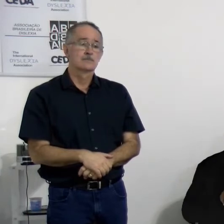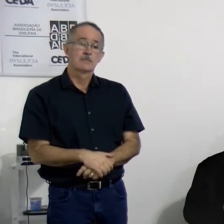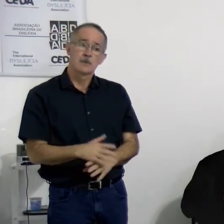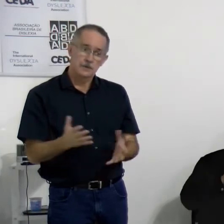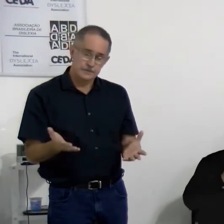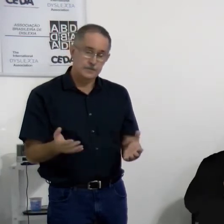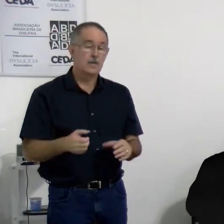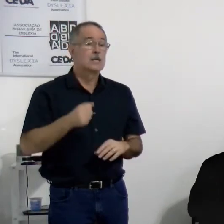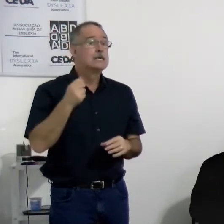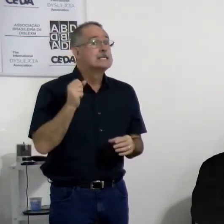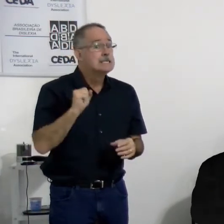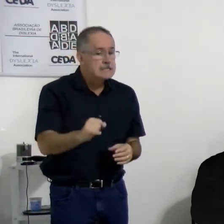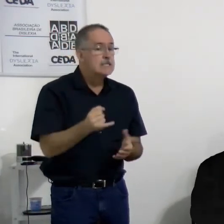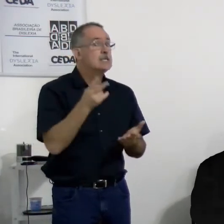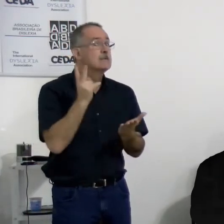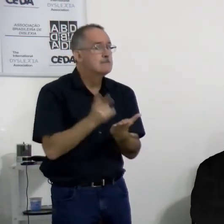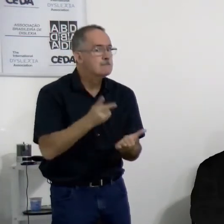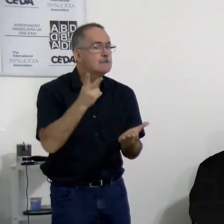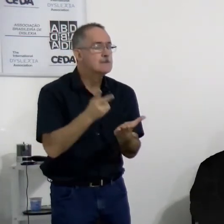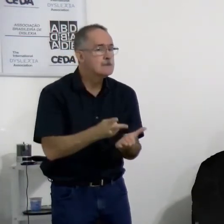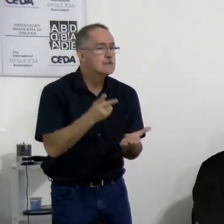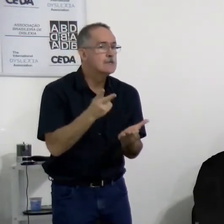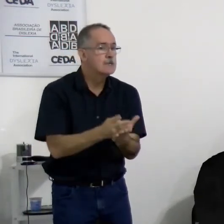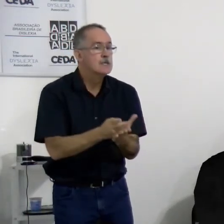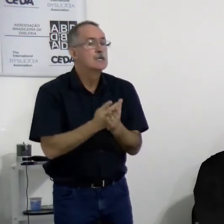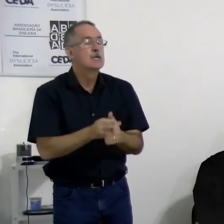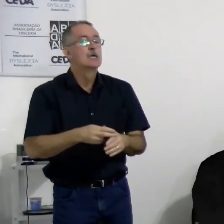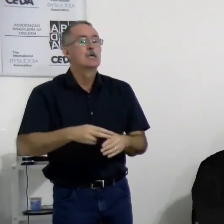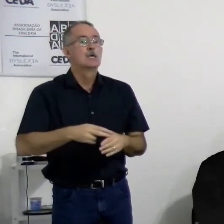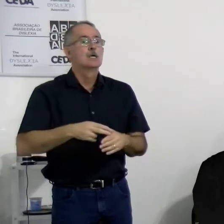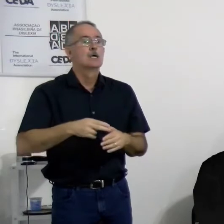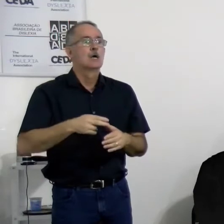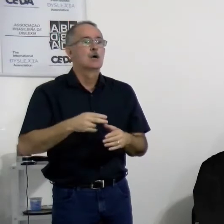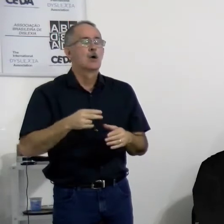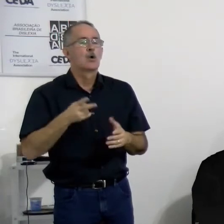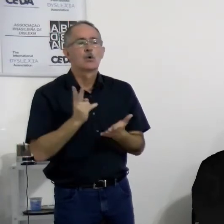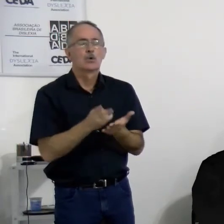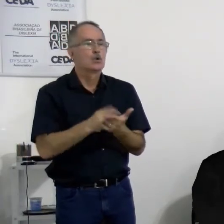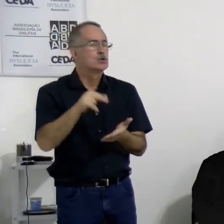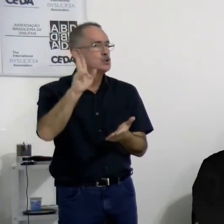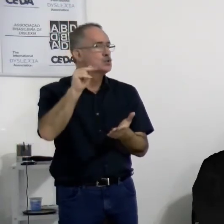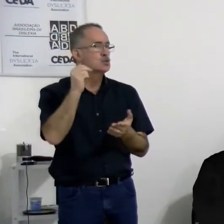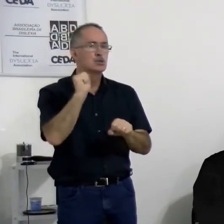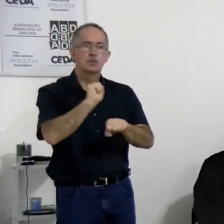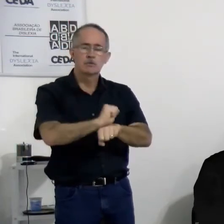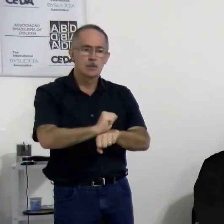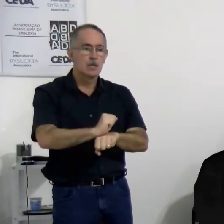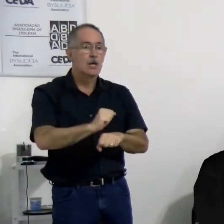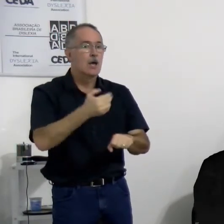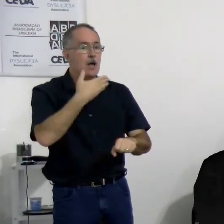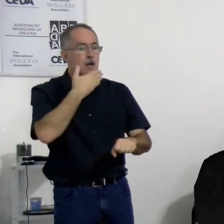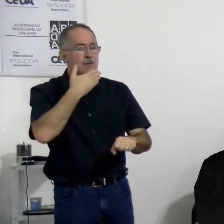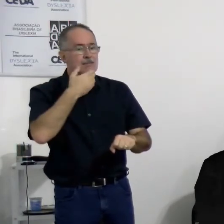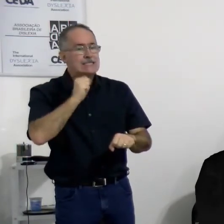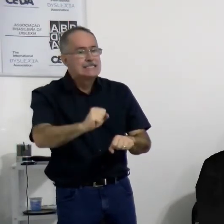A frequência, a intensidade e a duração do tratamento tem que ser sempre muito, muito, muito